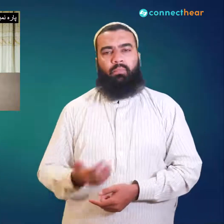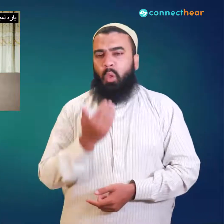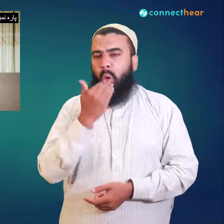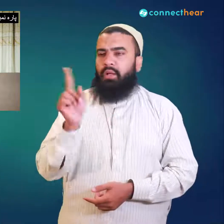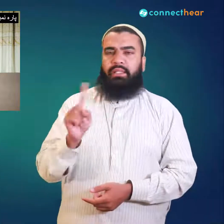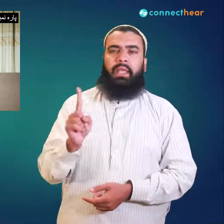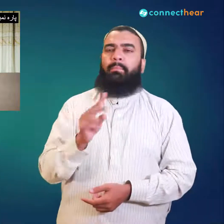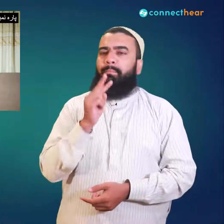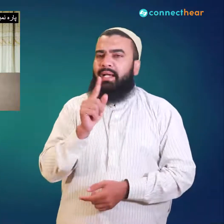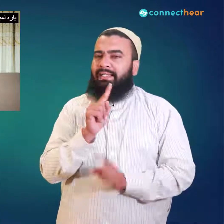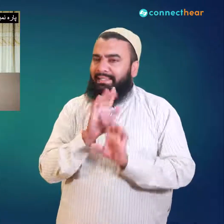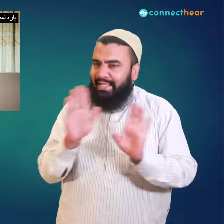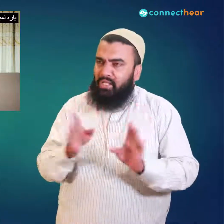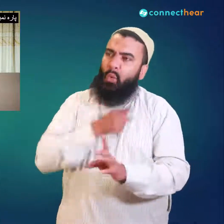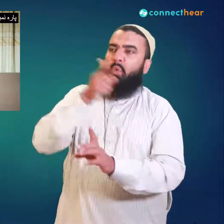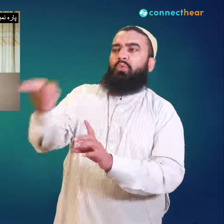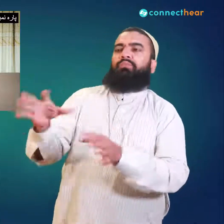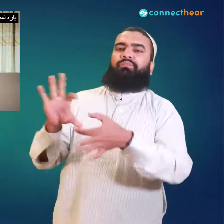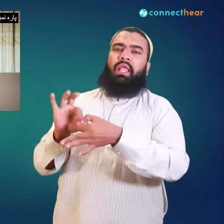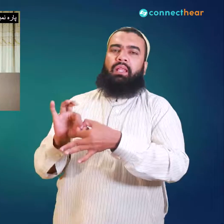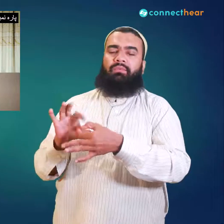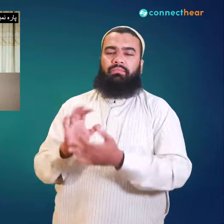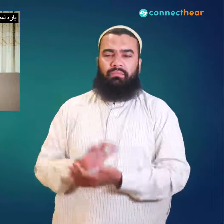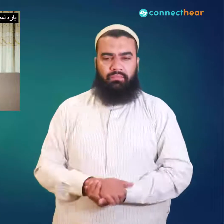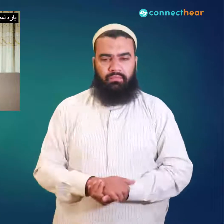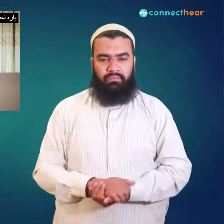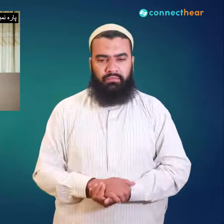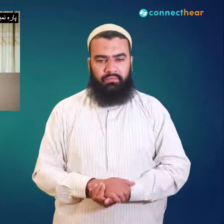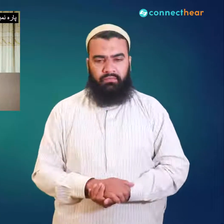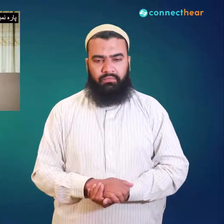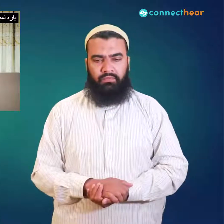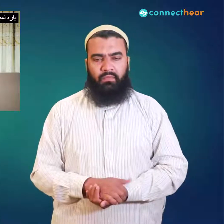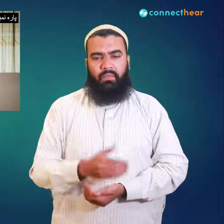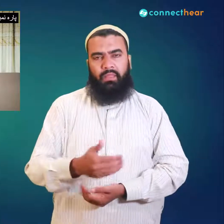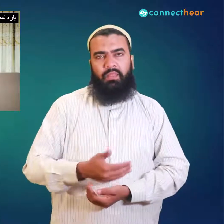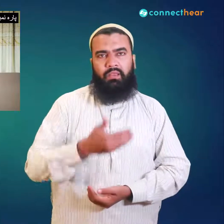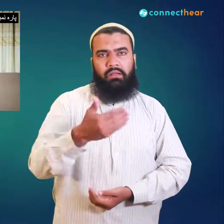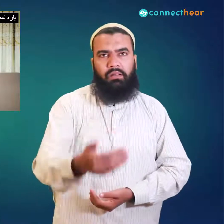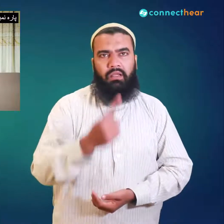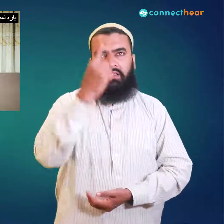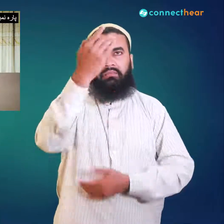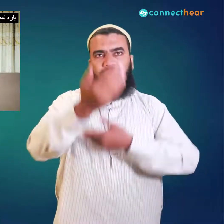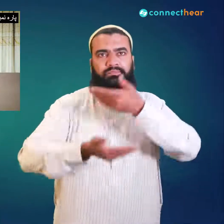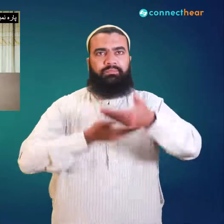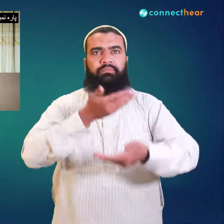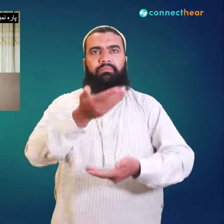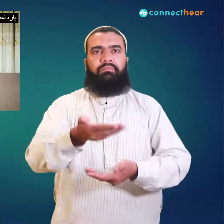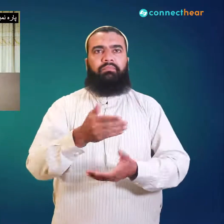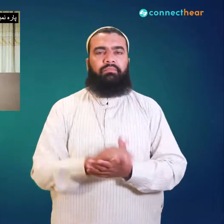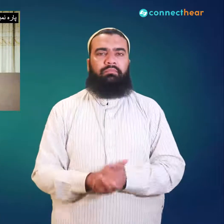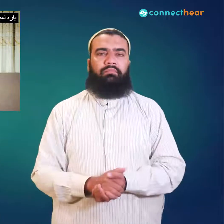آیت نمبر 122، وَمَا كَانَ الْمُؤْمِنُونَ لِيَنْفِرُوا كَافَّةً،